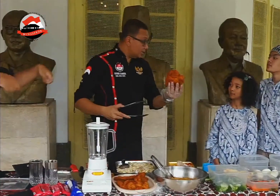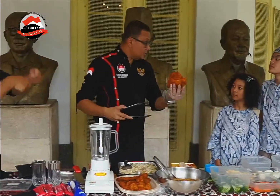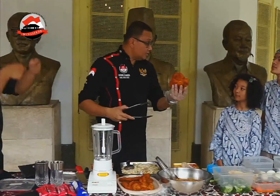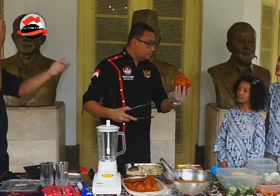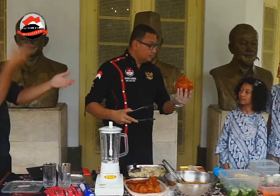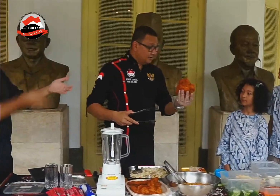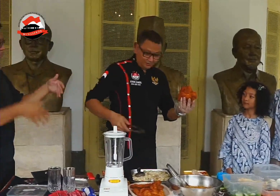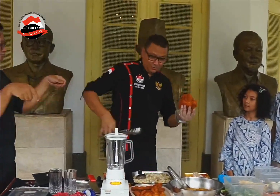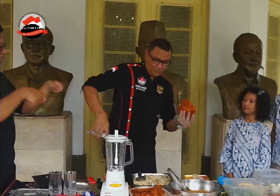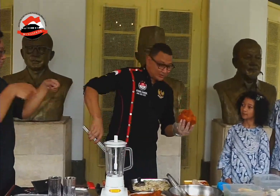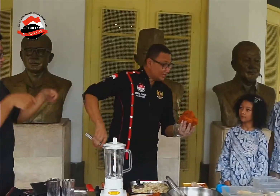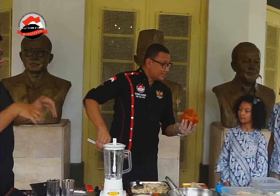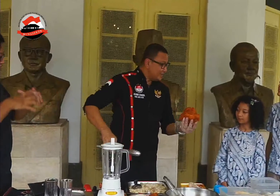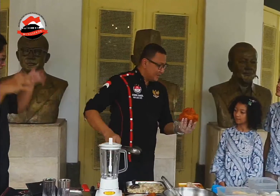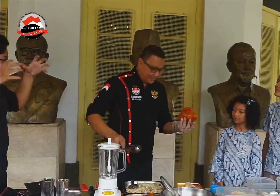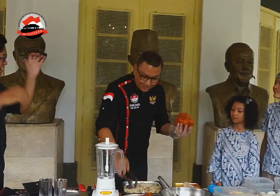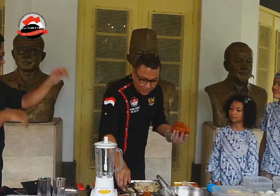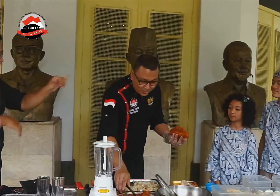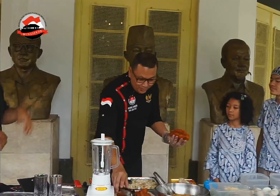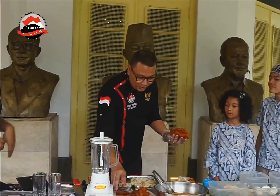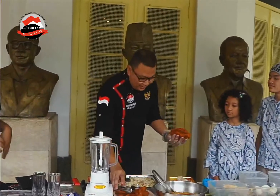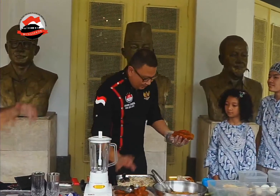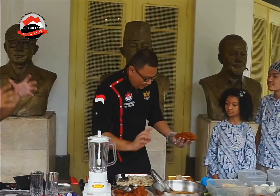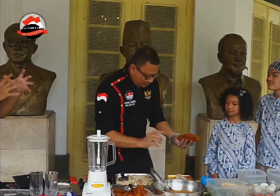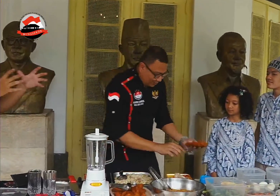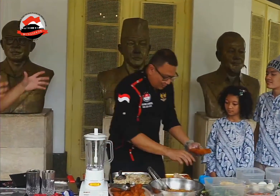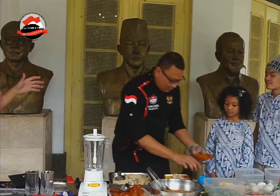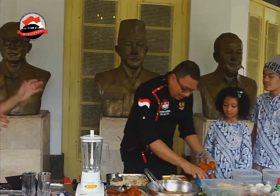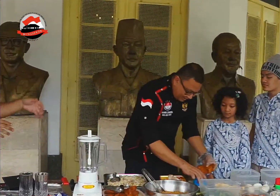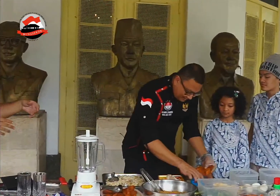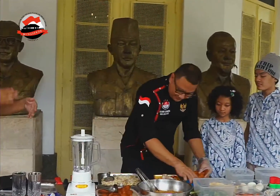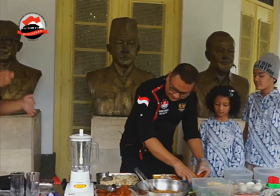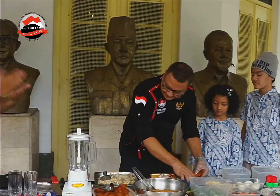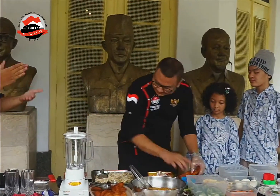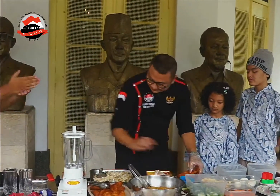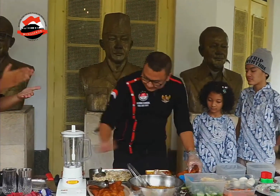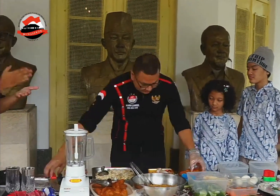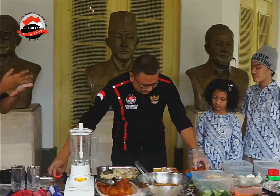Besar sekali kan? Oh, besar sekali ya. Kita potong ya.